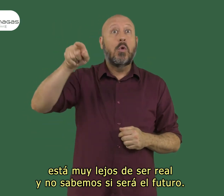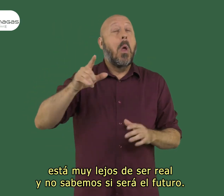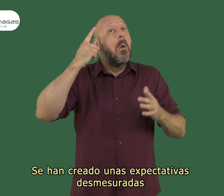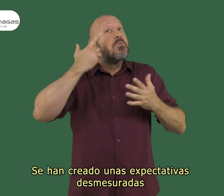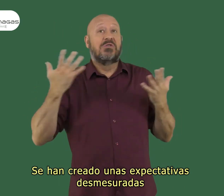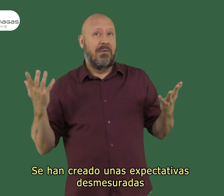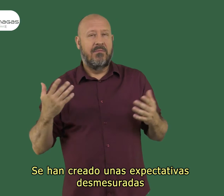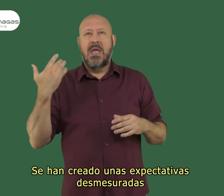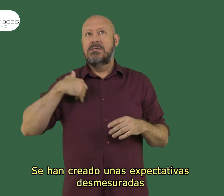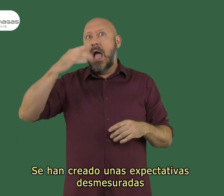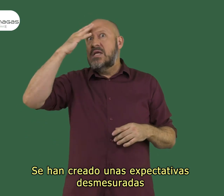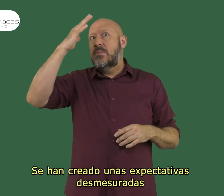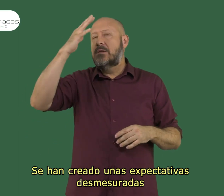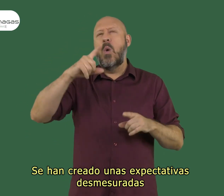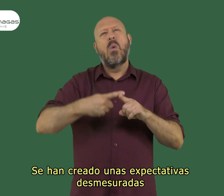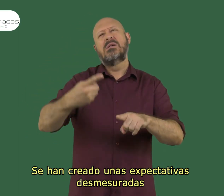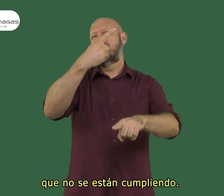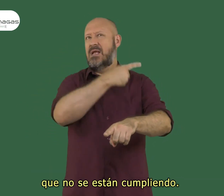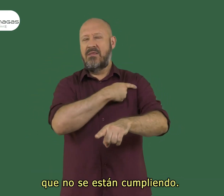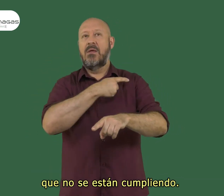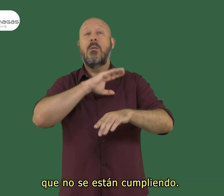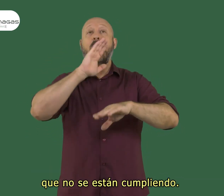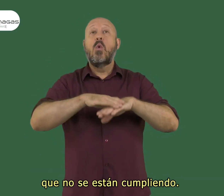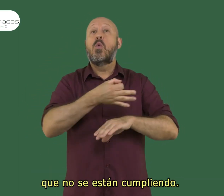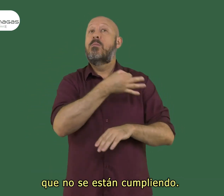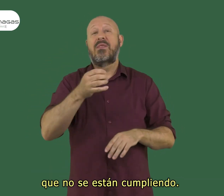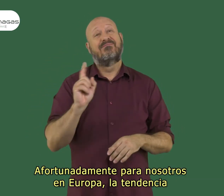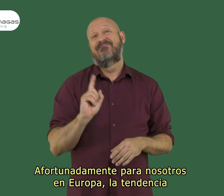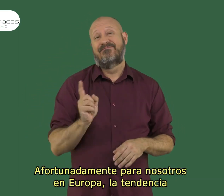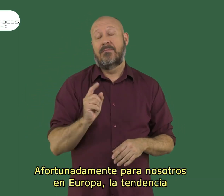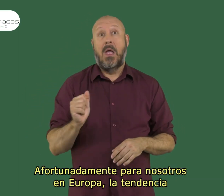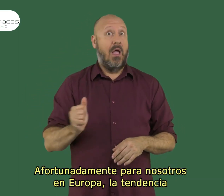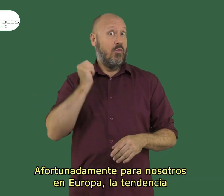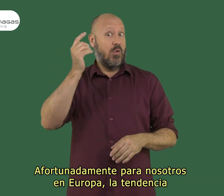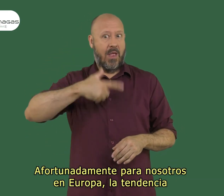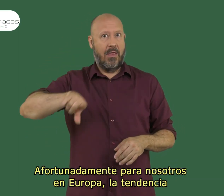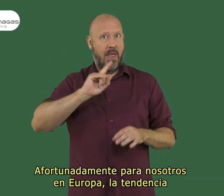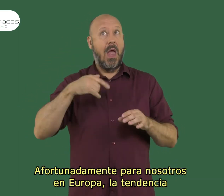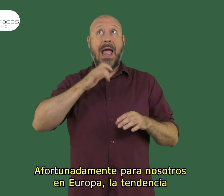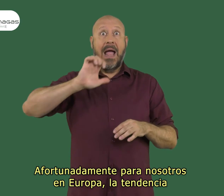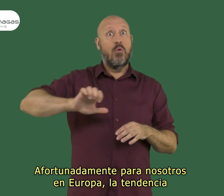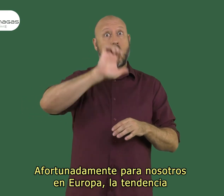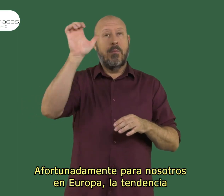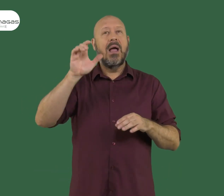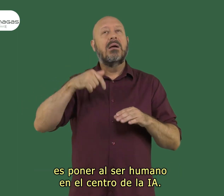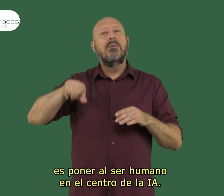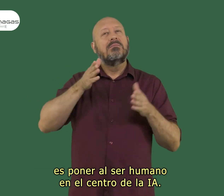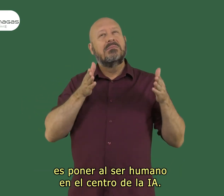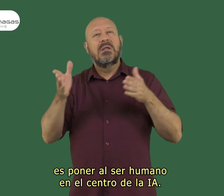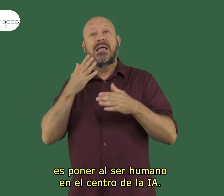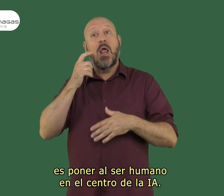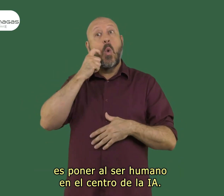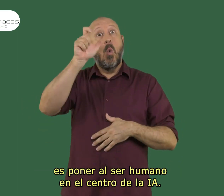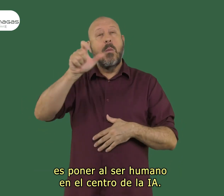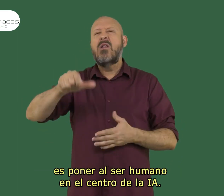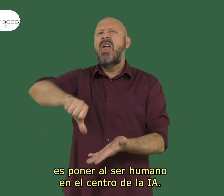futuro. Se han creado unas expectativas desmesuradas que no se están cumpliendo. Afortunadamente para nosotros en Europa, la tendencia es poner al